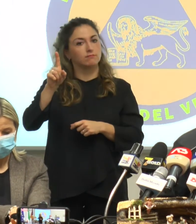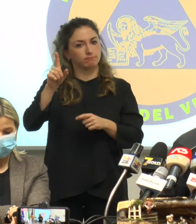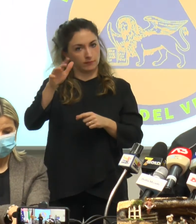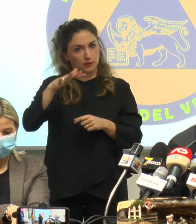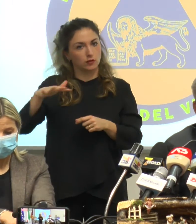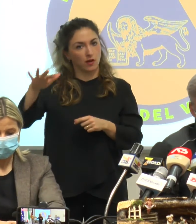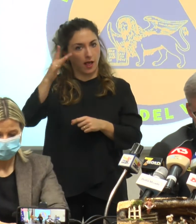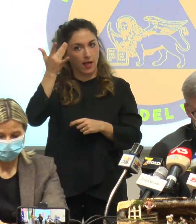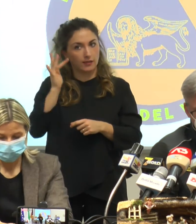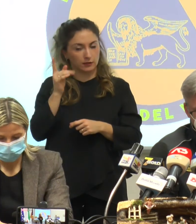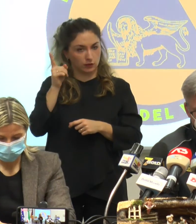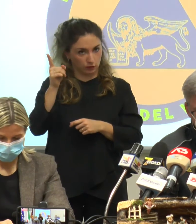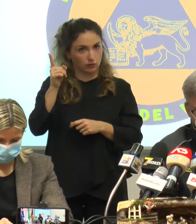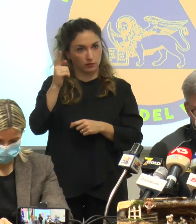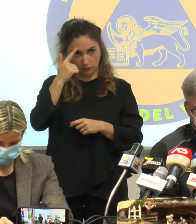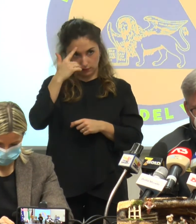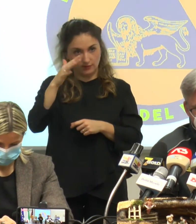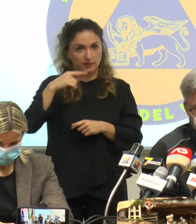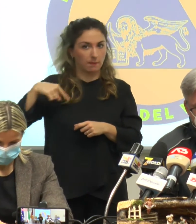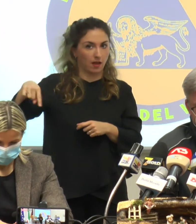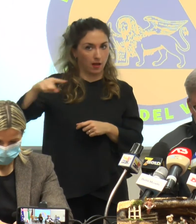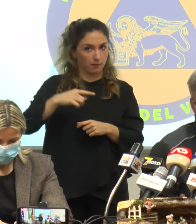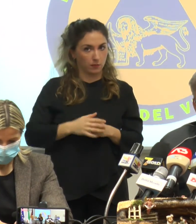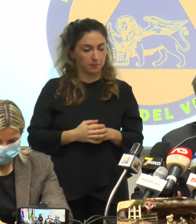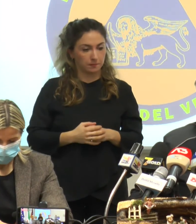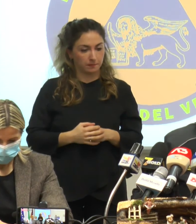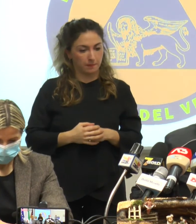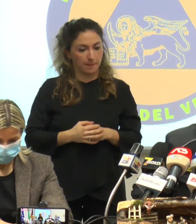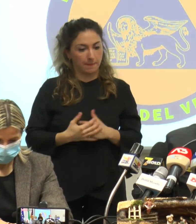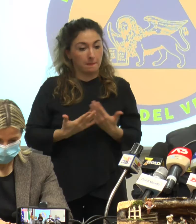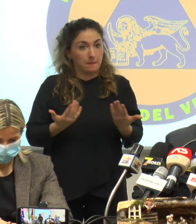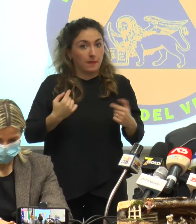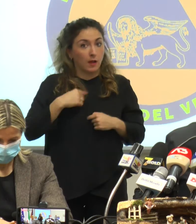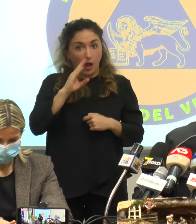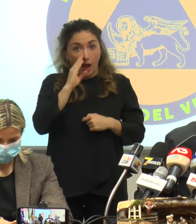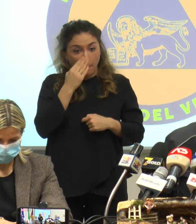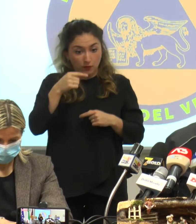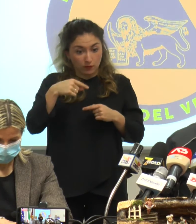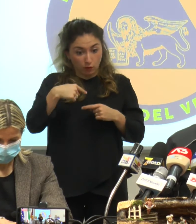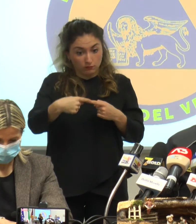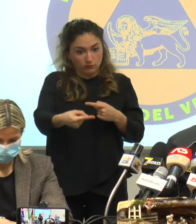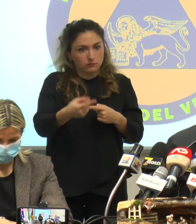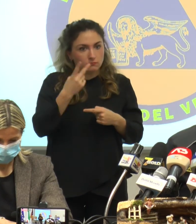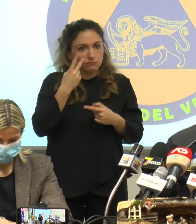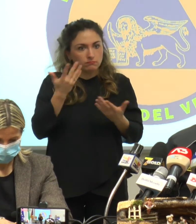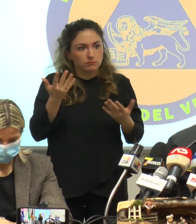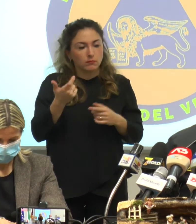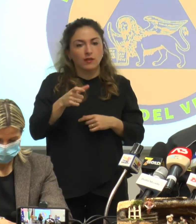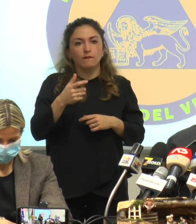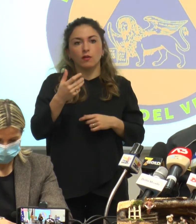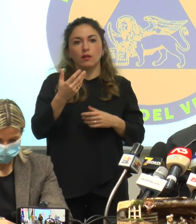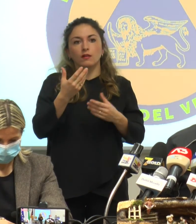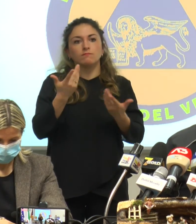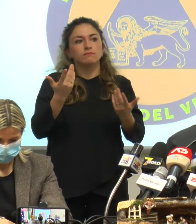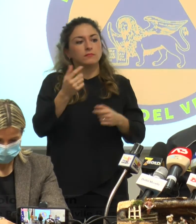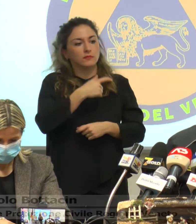lo sappiamo, e quindi io lo approfitto di questi giorni, perché tante volte i sindaci